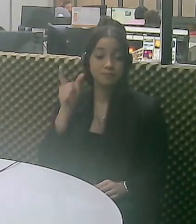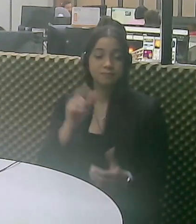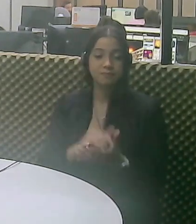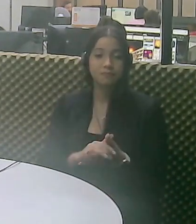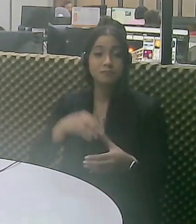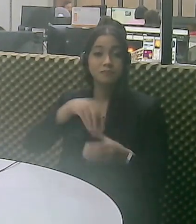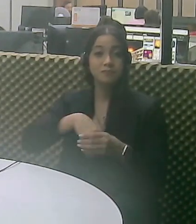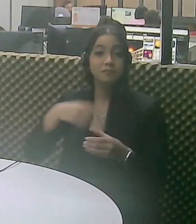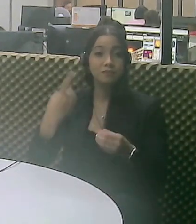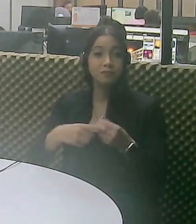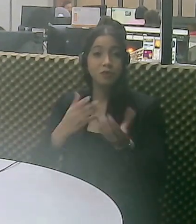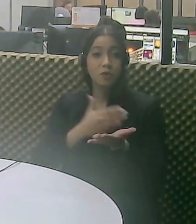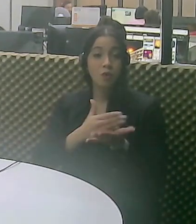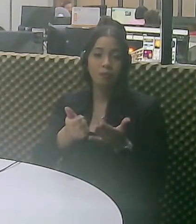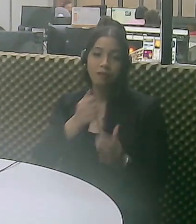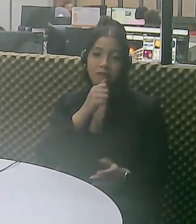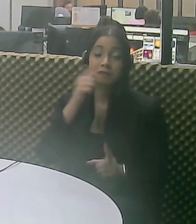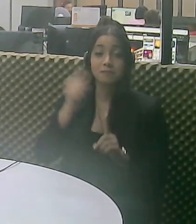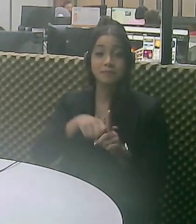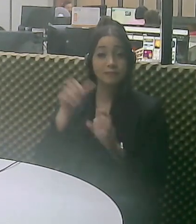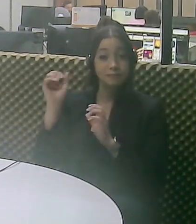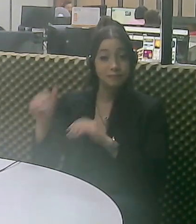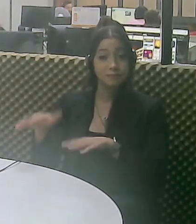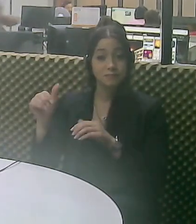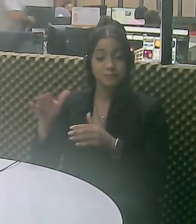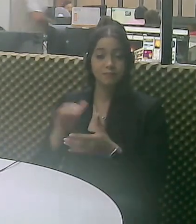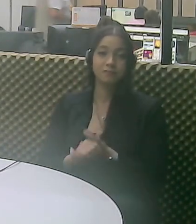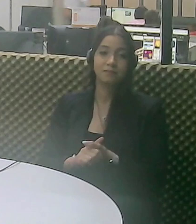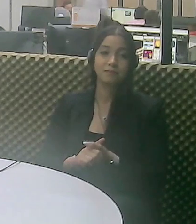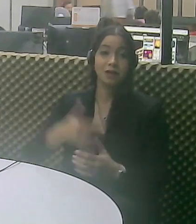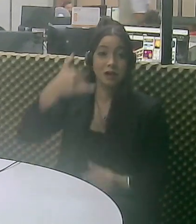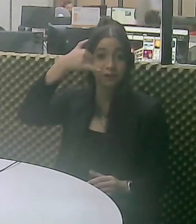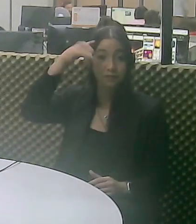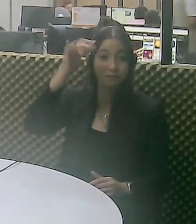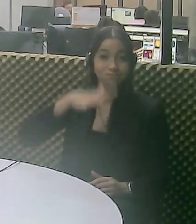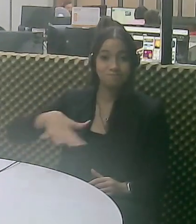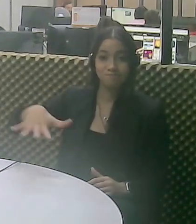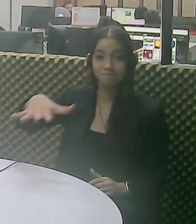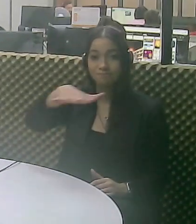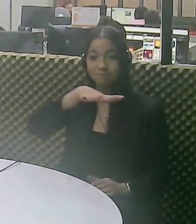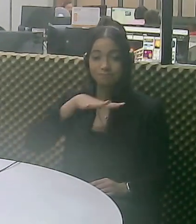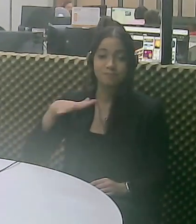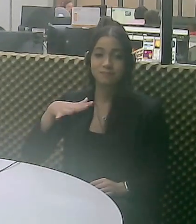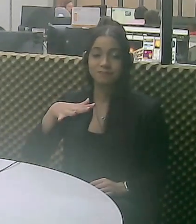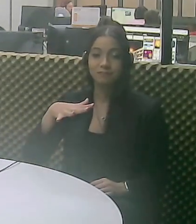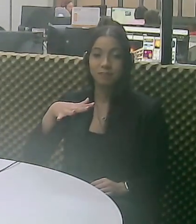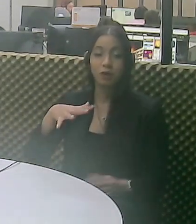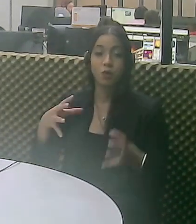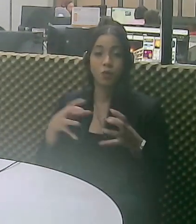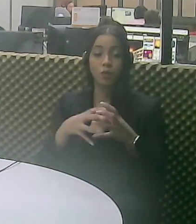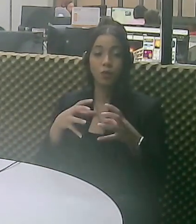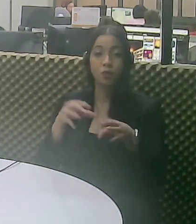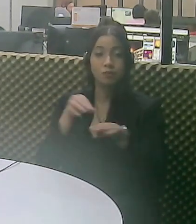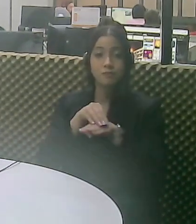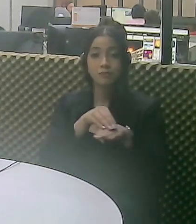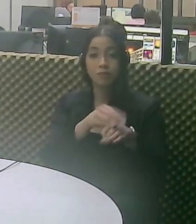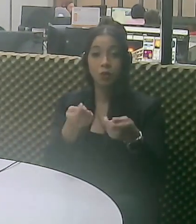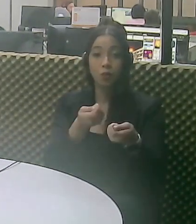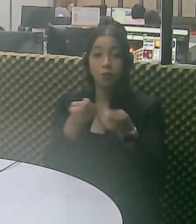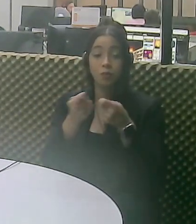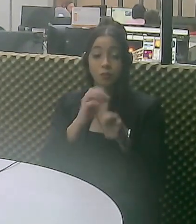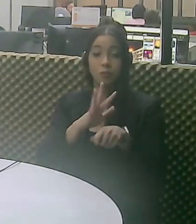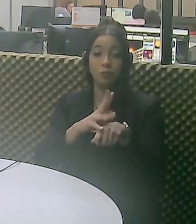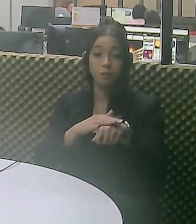está prevista para começar ainda em setembro. Nos setores da zona rural do município, a passagem das equipes do Programa de Controle